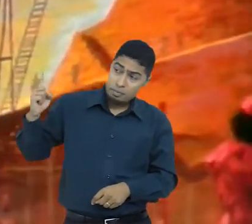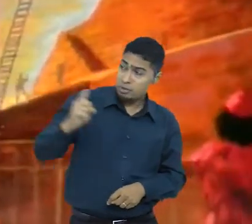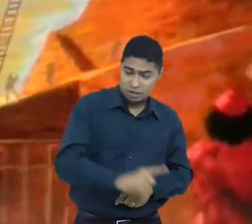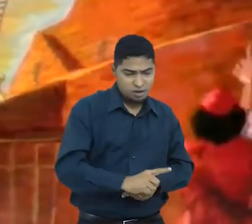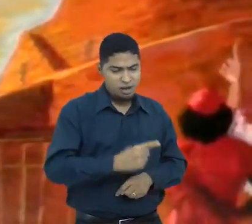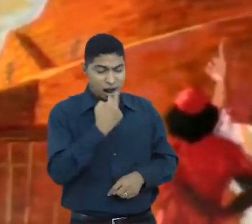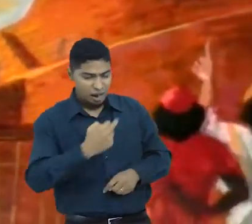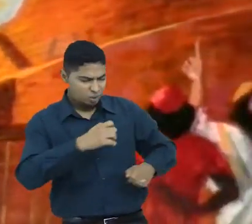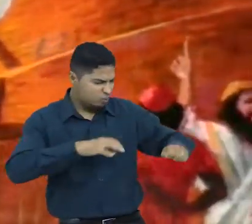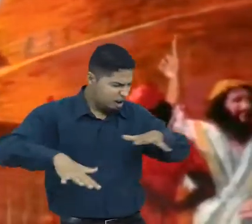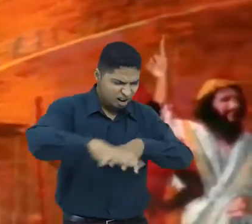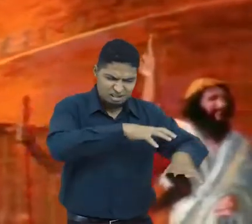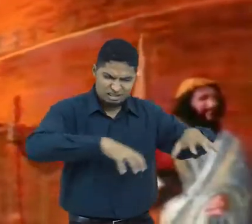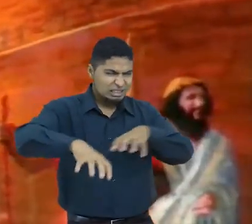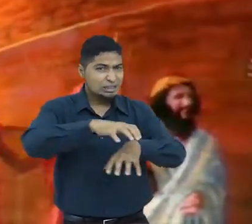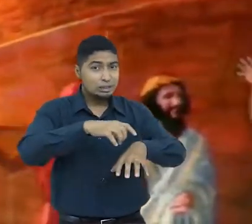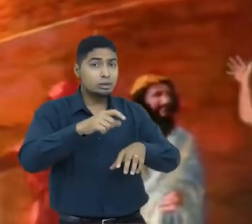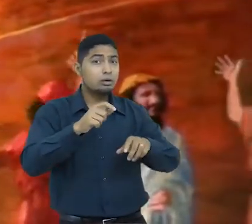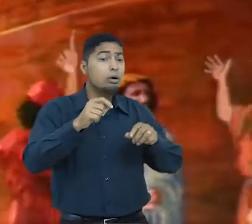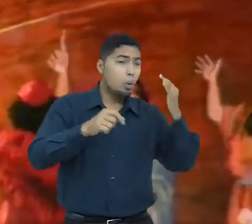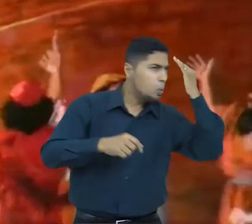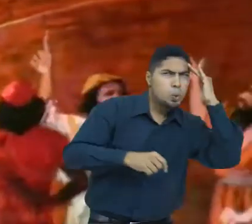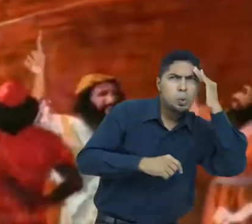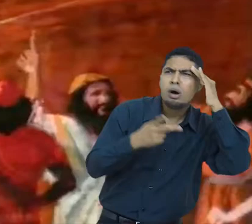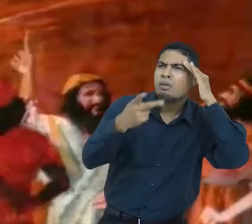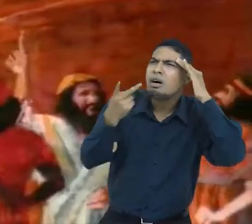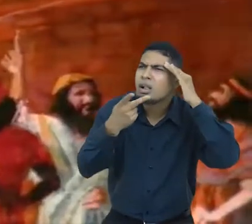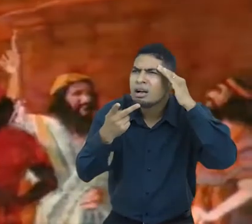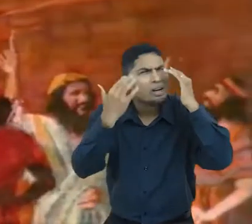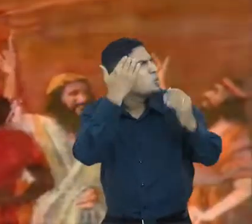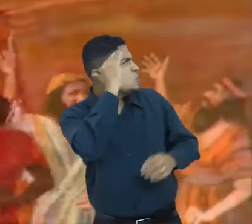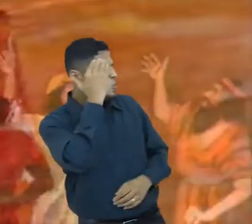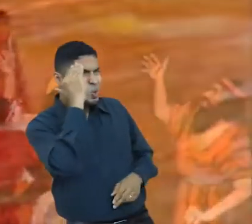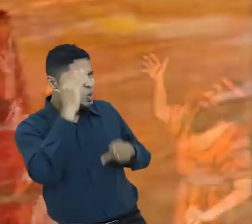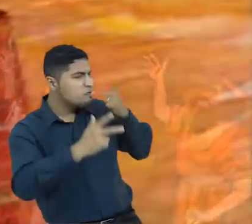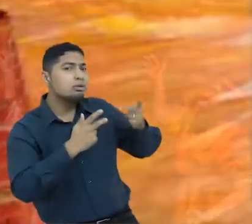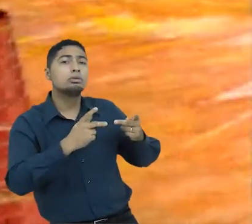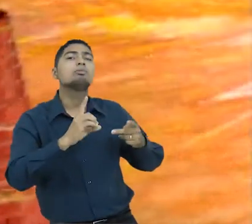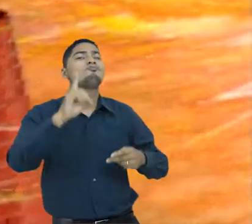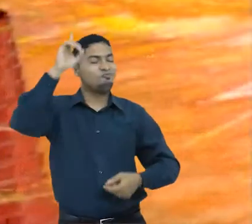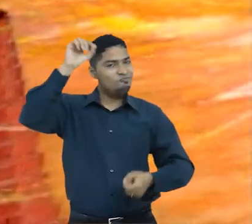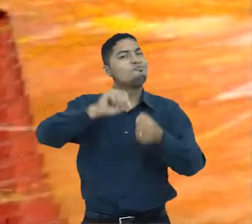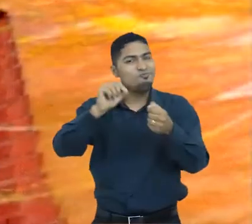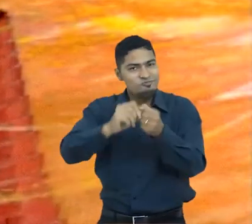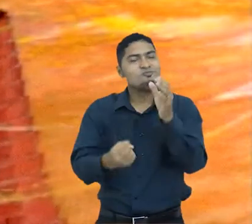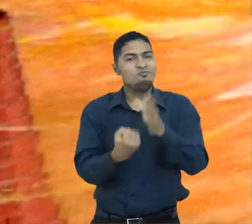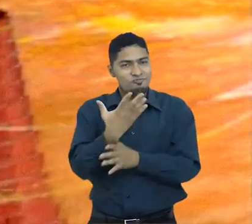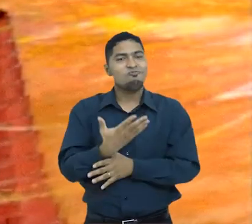suas palavras. Assim, um não vai entender o que o outro está dizendo. E foi o que o Senhor fez. A